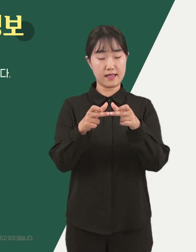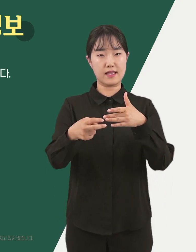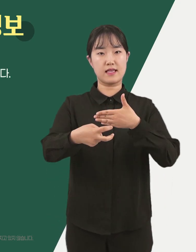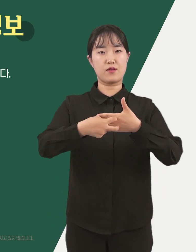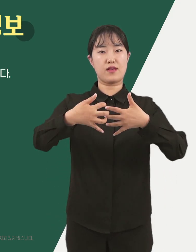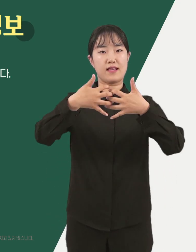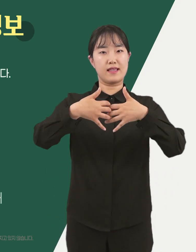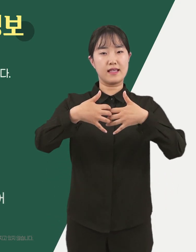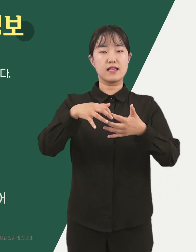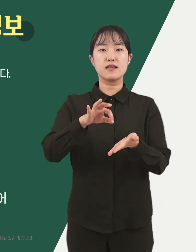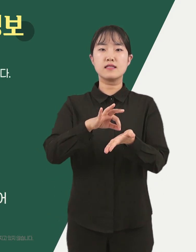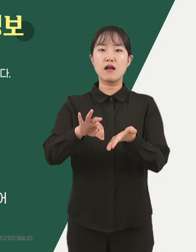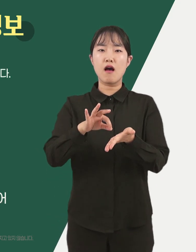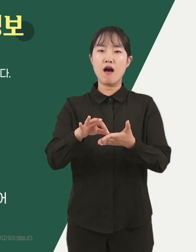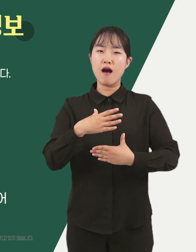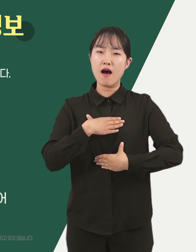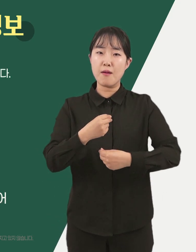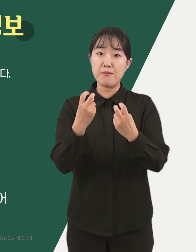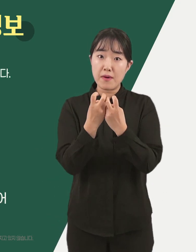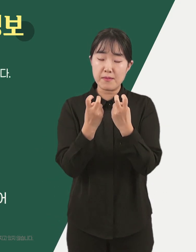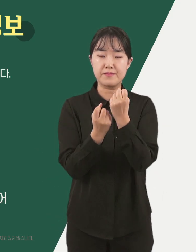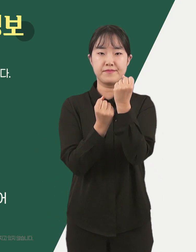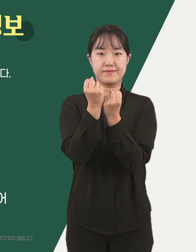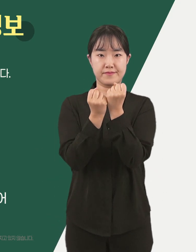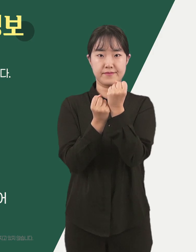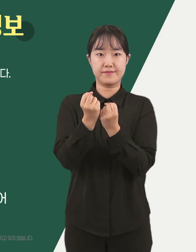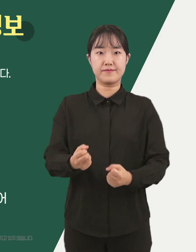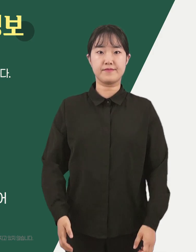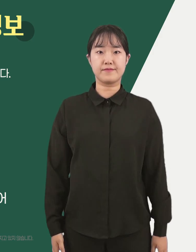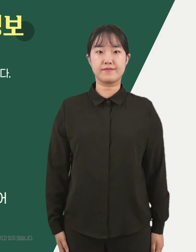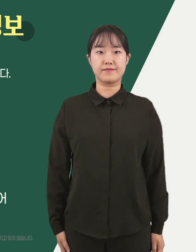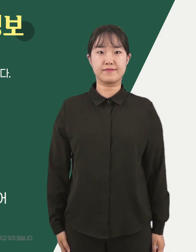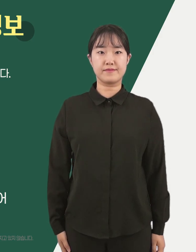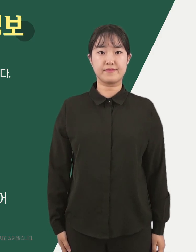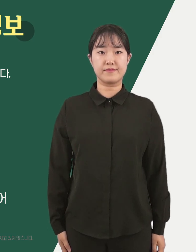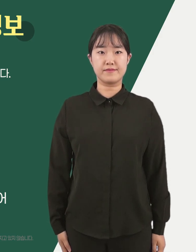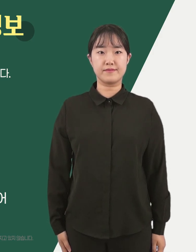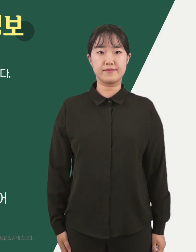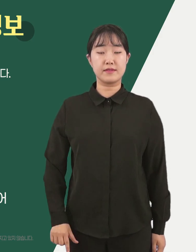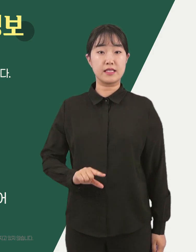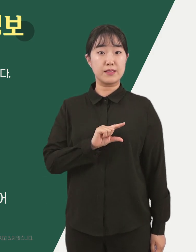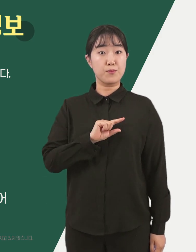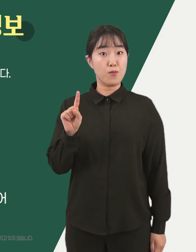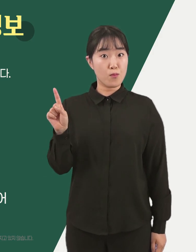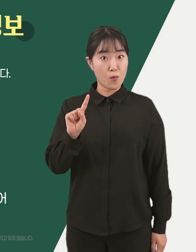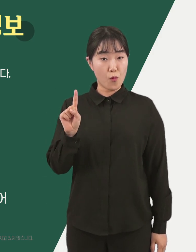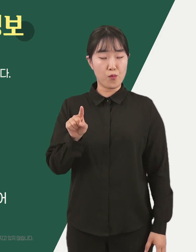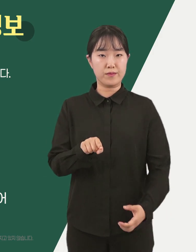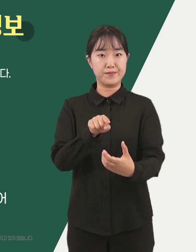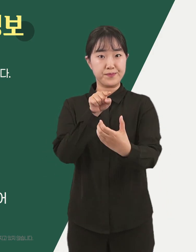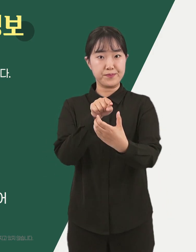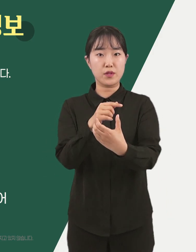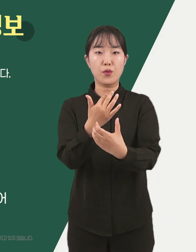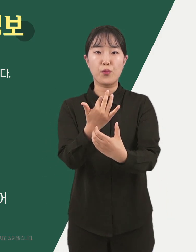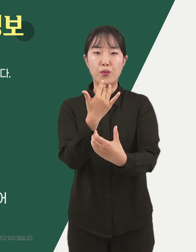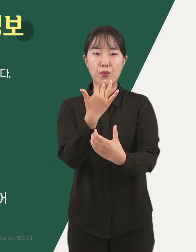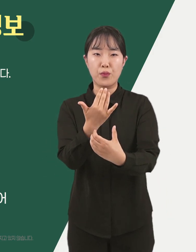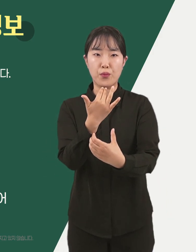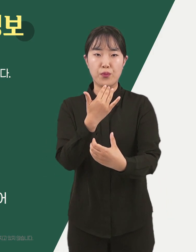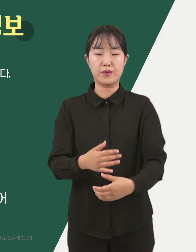장애인 의료기기 안전사용 정보. 본 제품은 의료기기입니다. 품목명 초음파